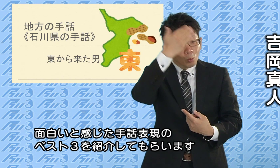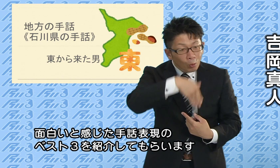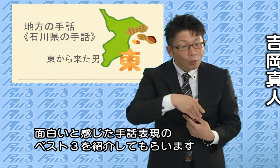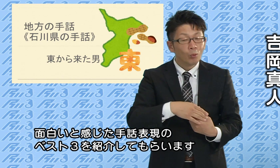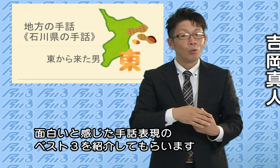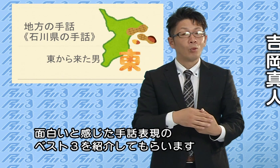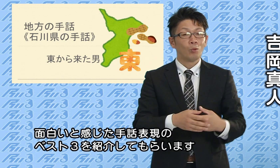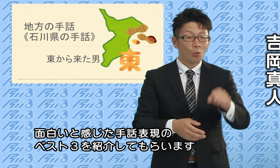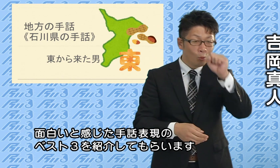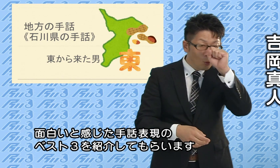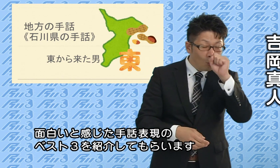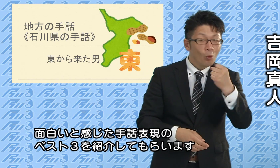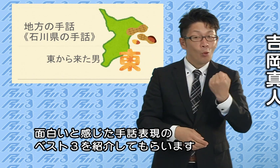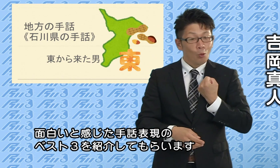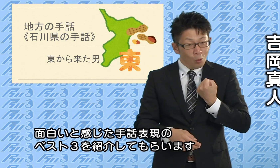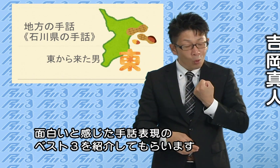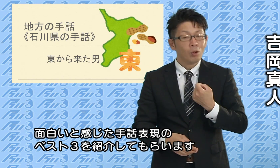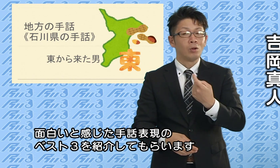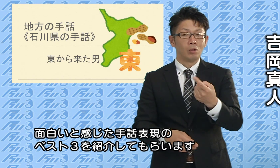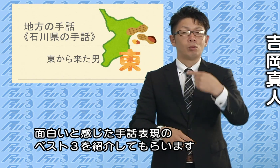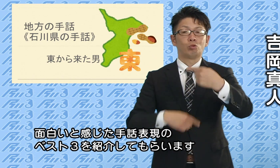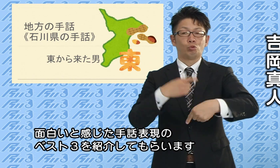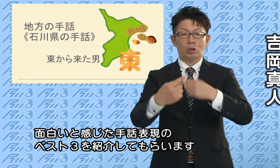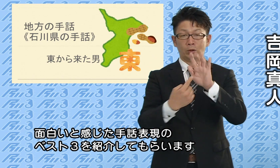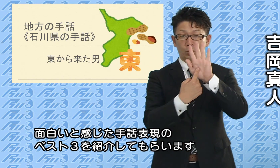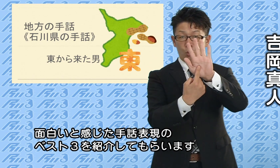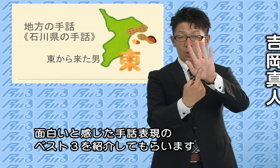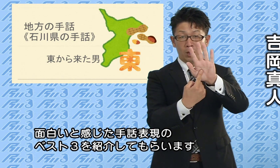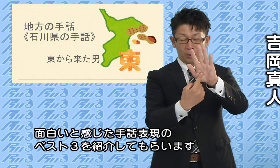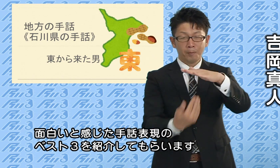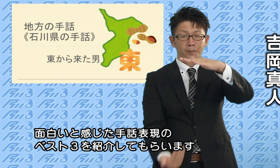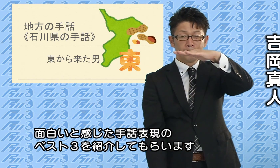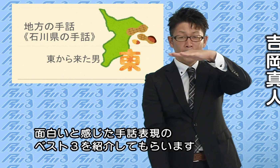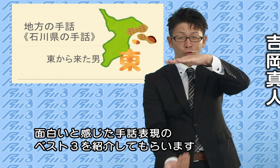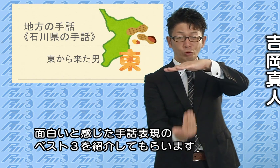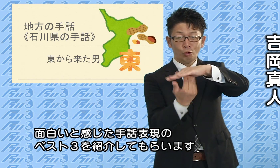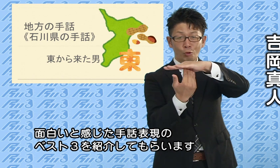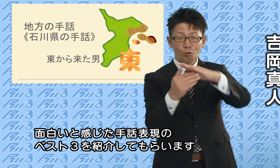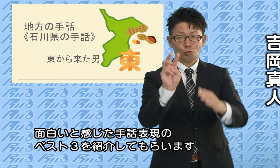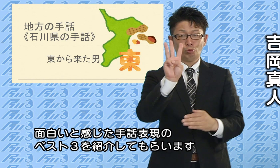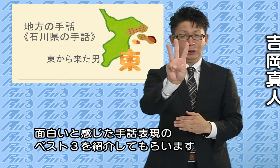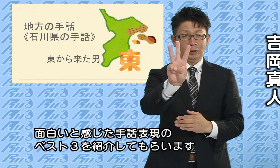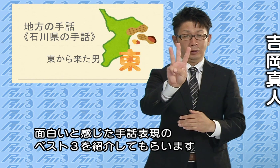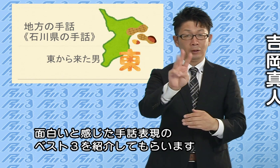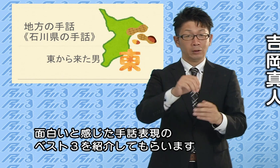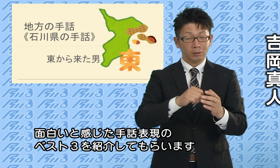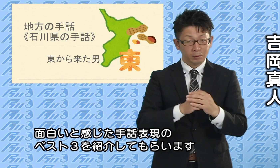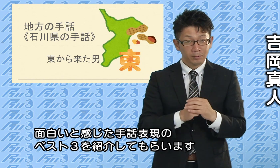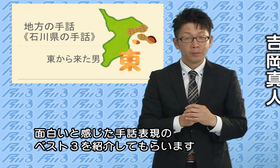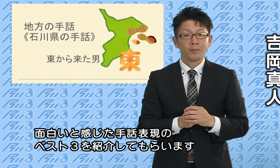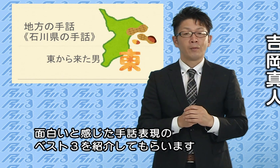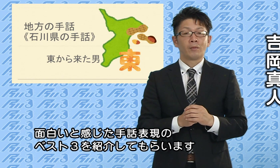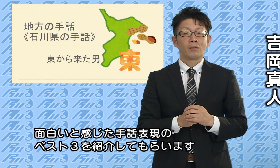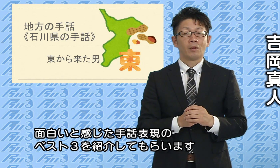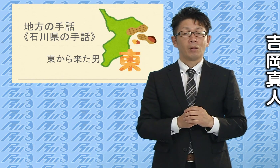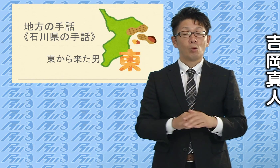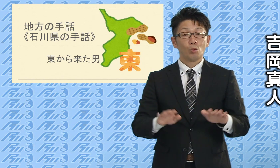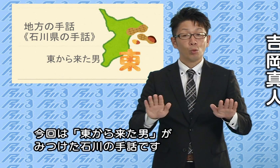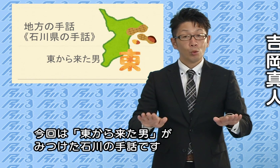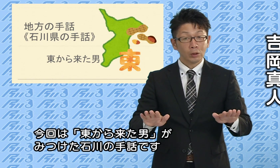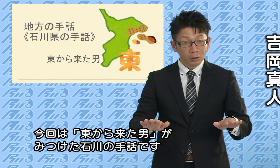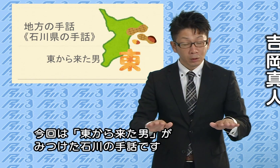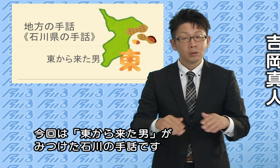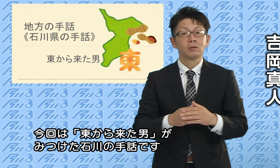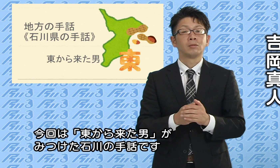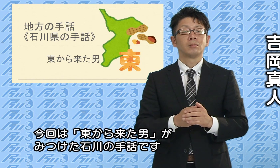ね、面白いと感じた手話表現のベスト3を紹介